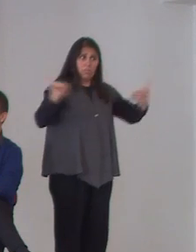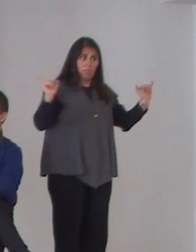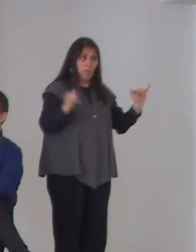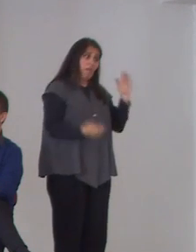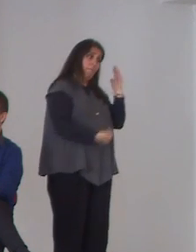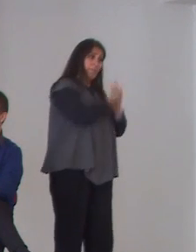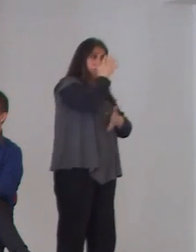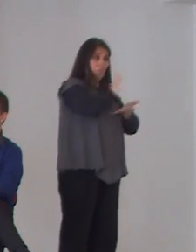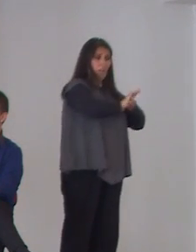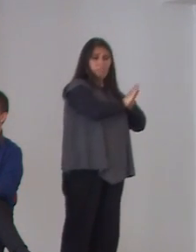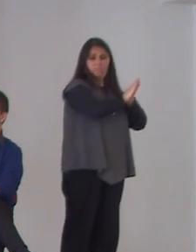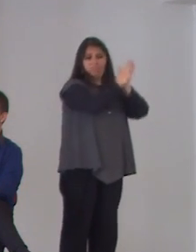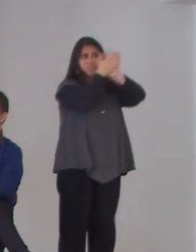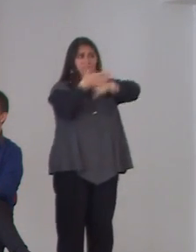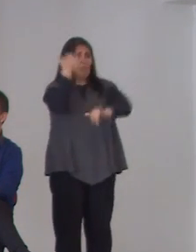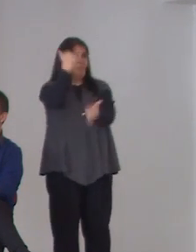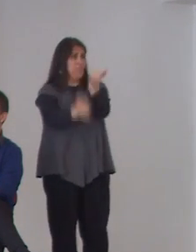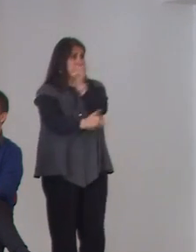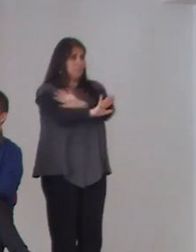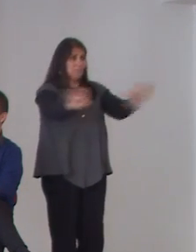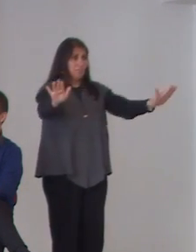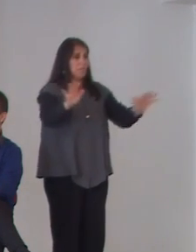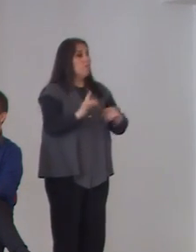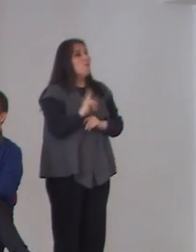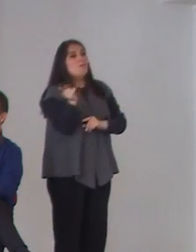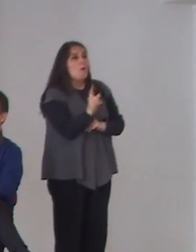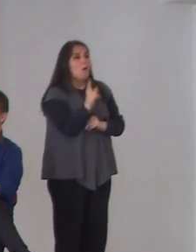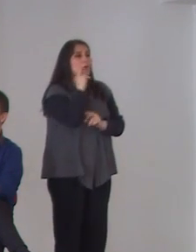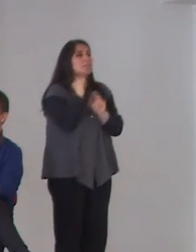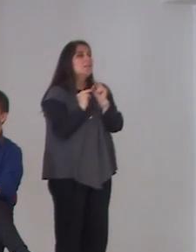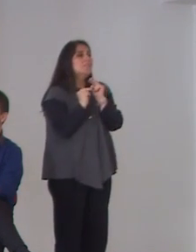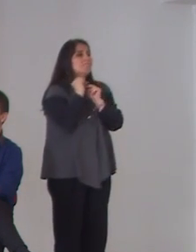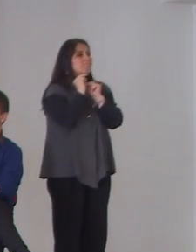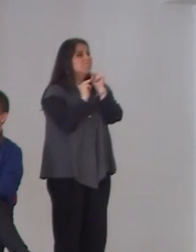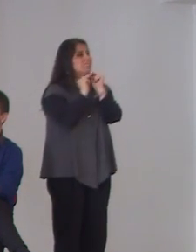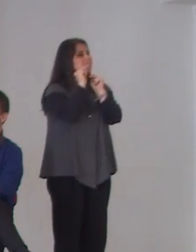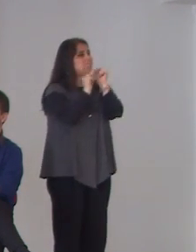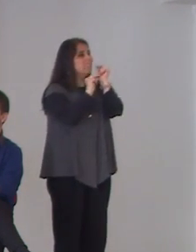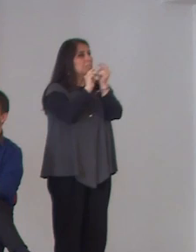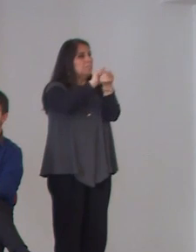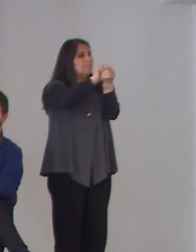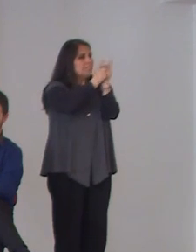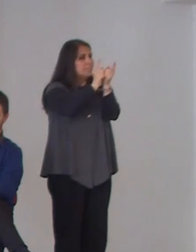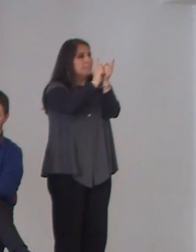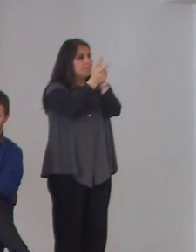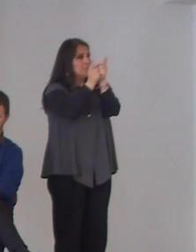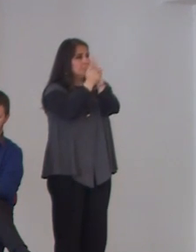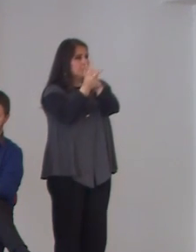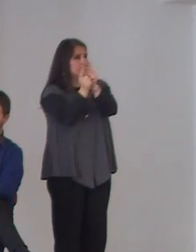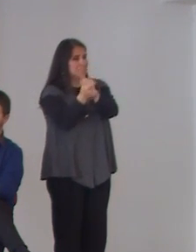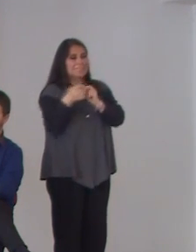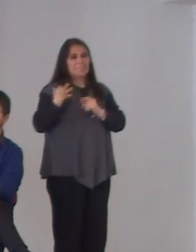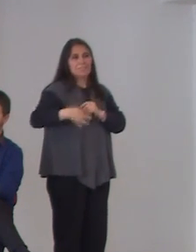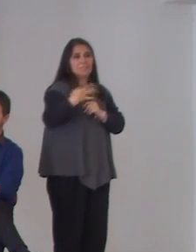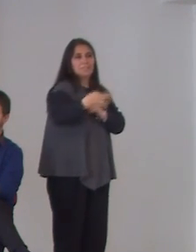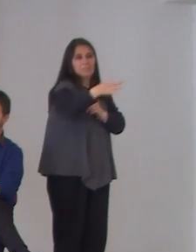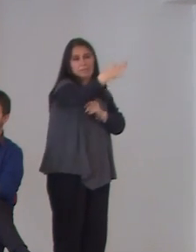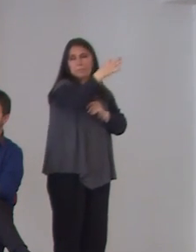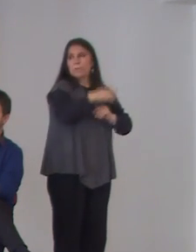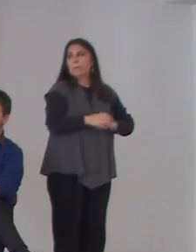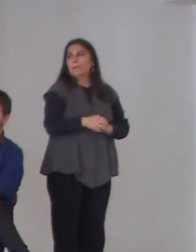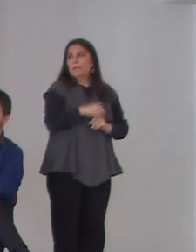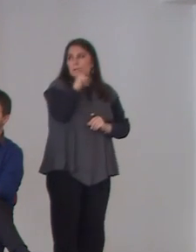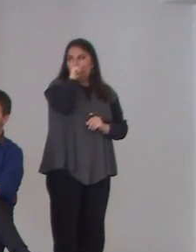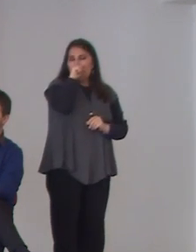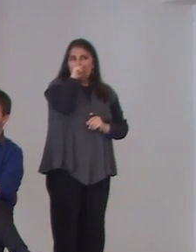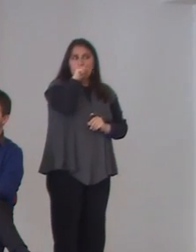finalizado. El proceso educativo está en construcción y reinvento de forma constante. Uy,